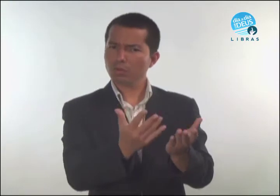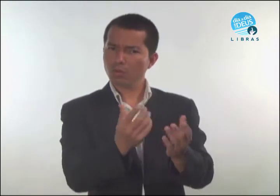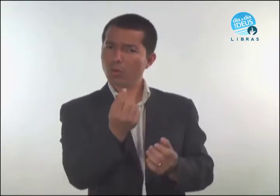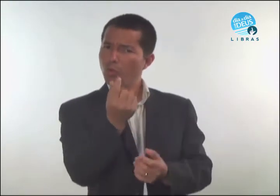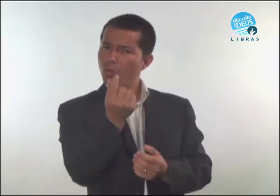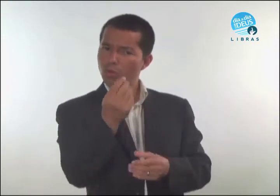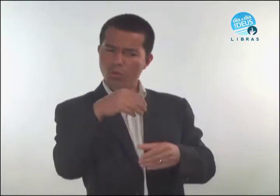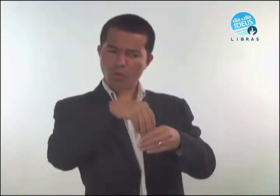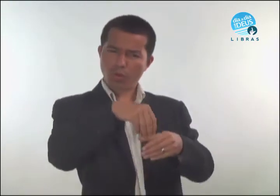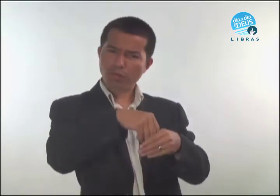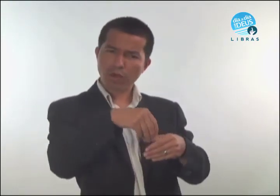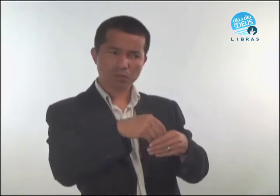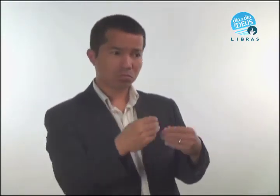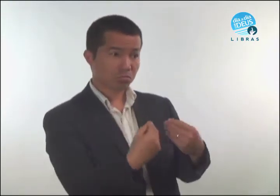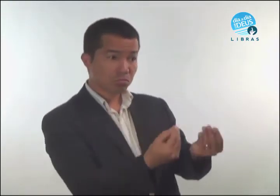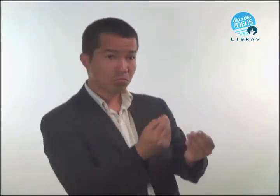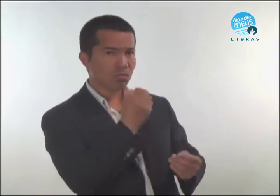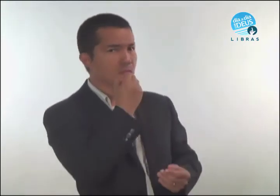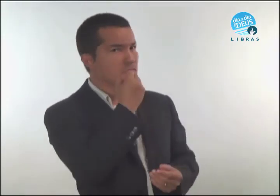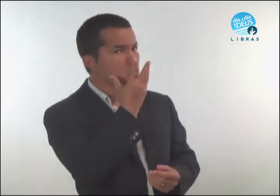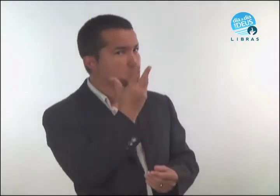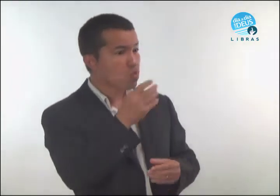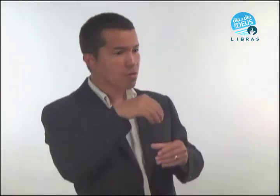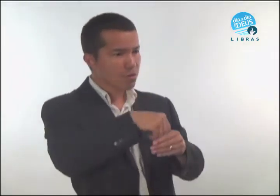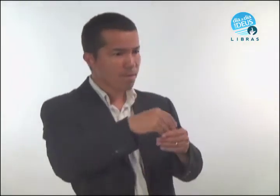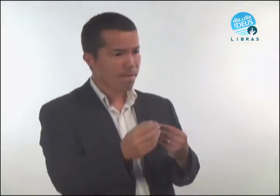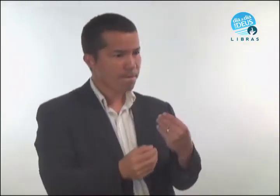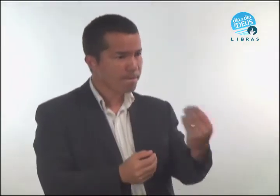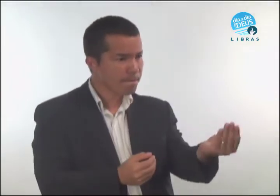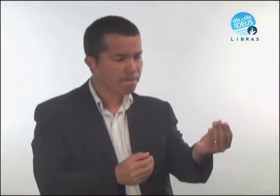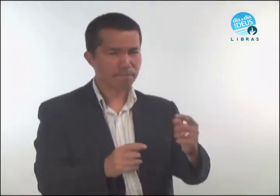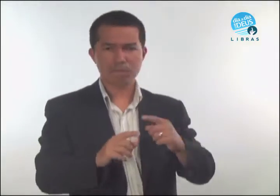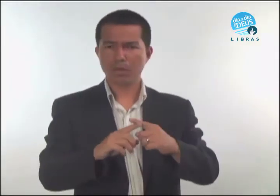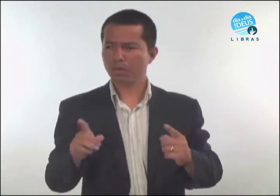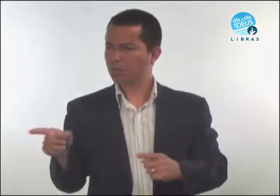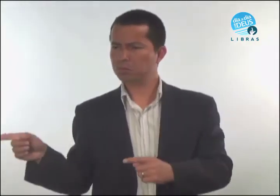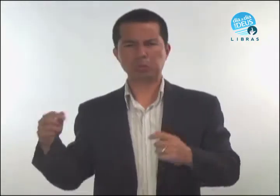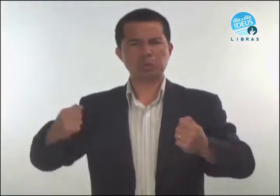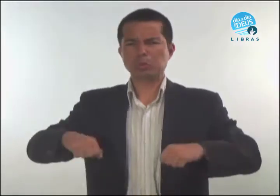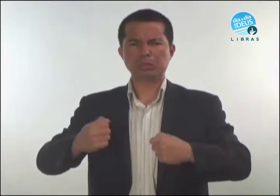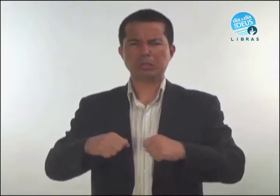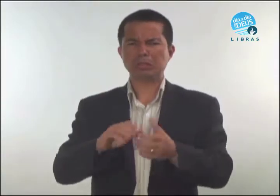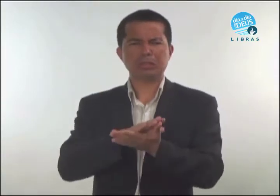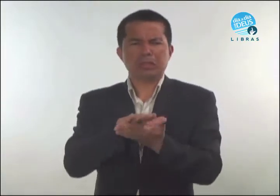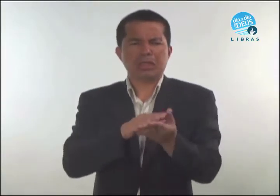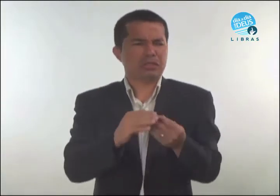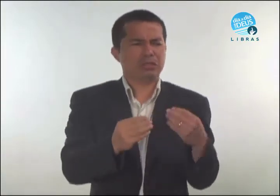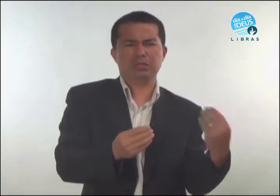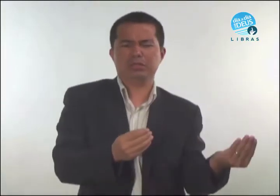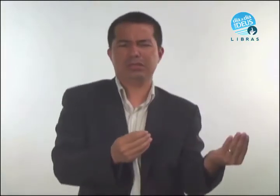e uma oferta boa, e a Bíblia diz, e a gente sabe, que ele não precisava dar